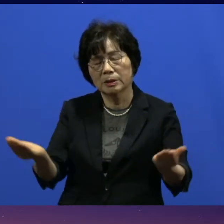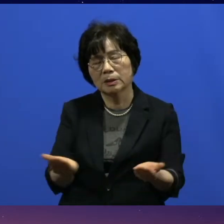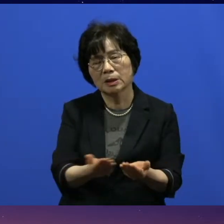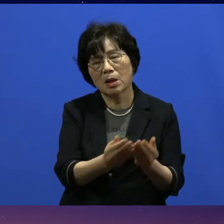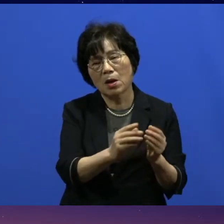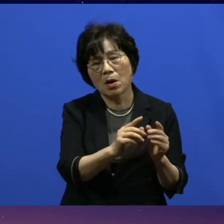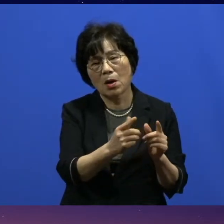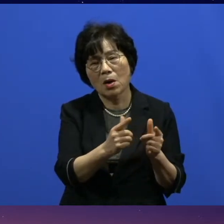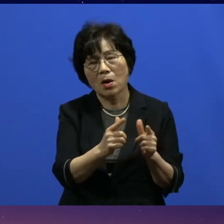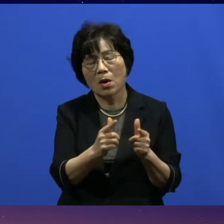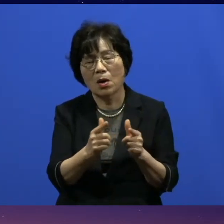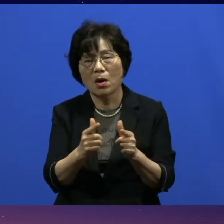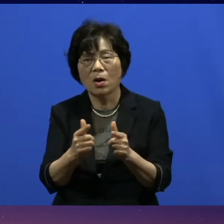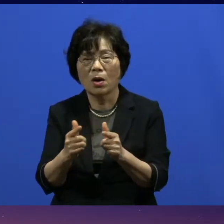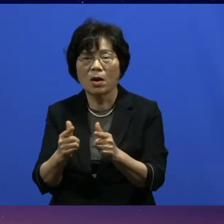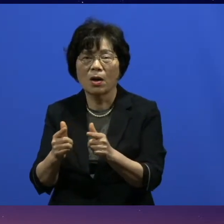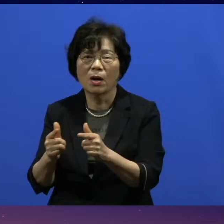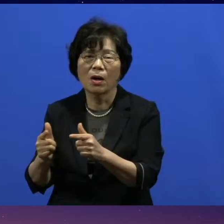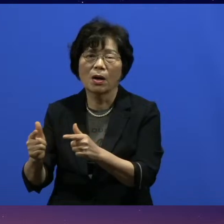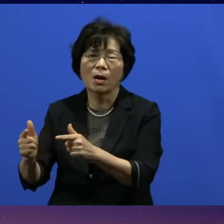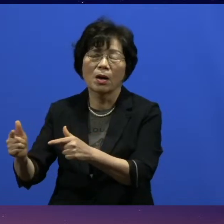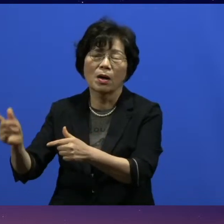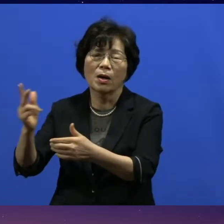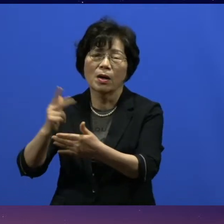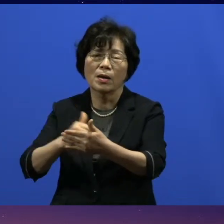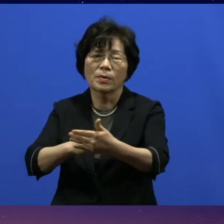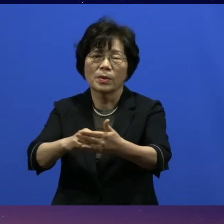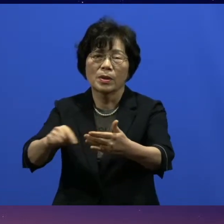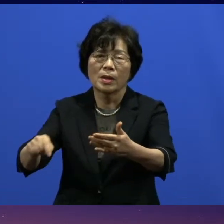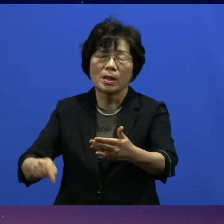모든 것,